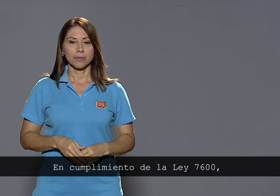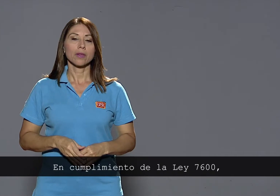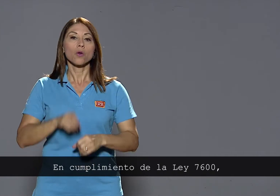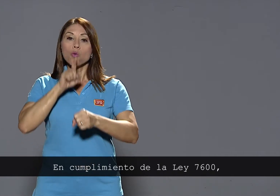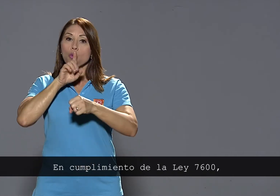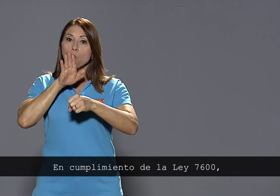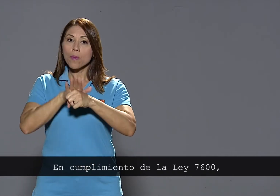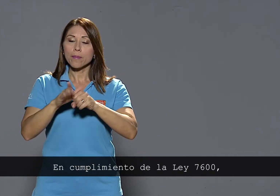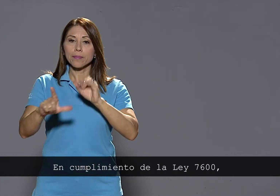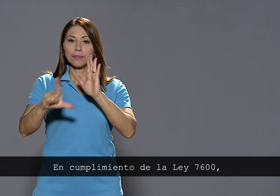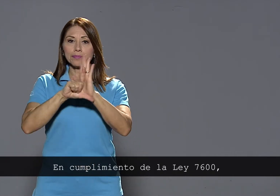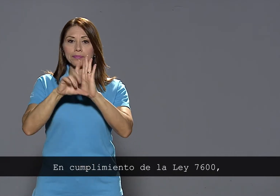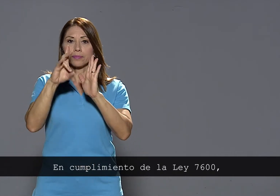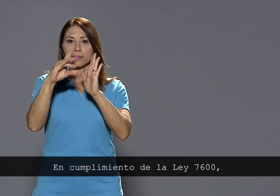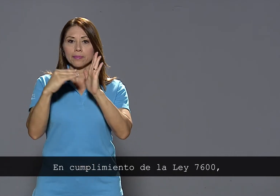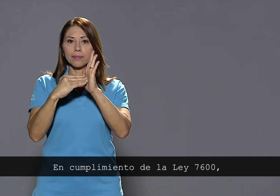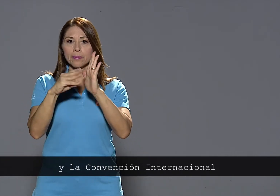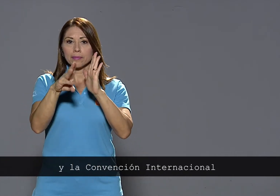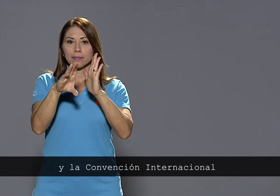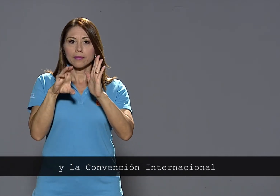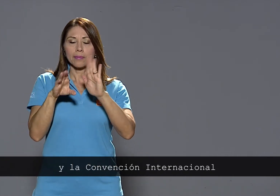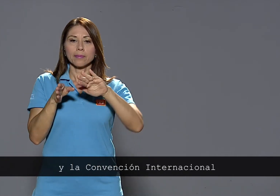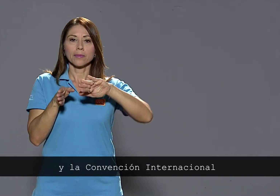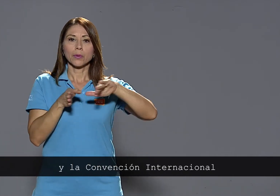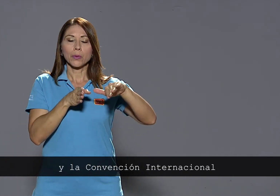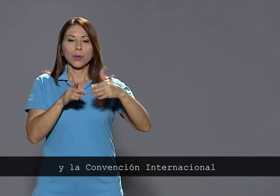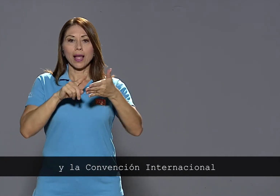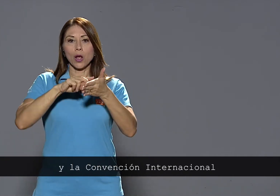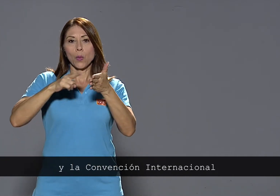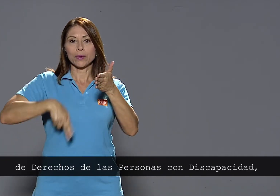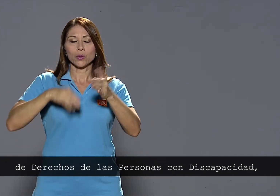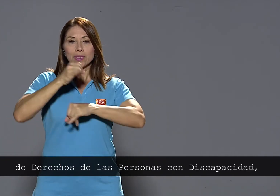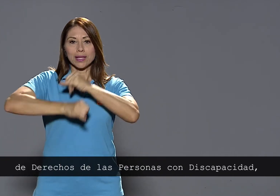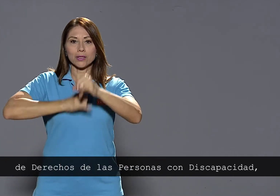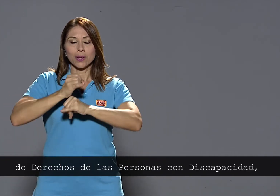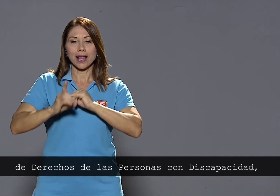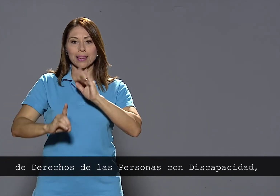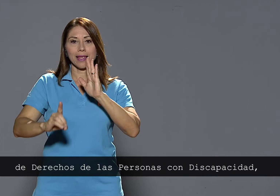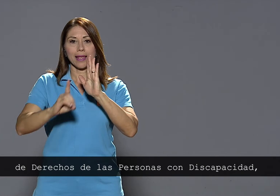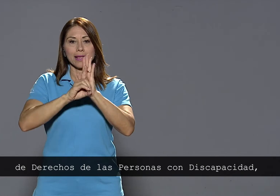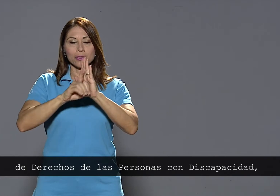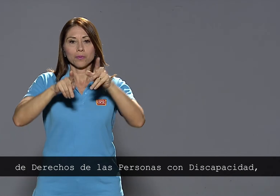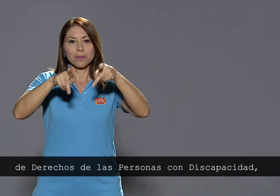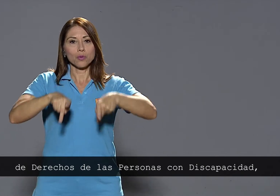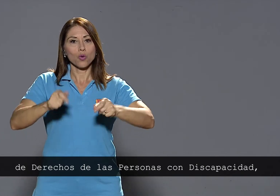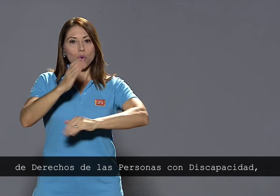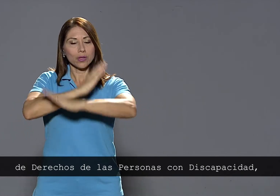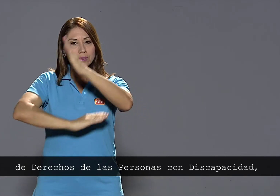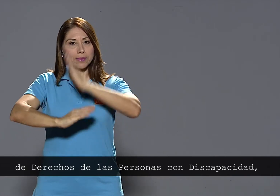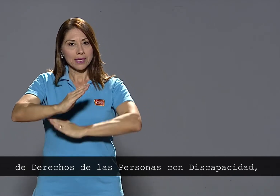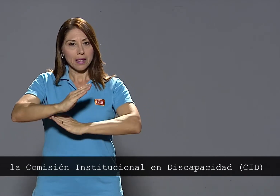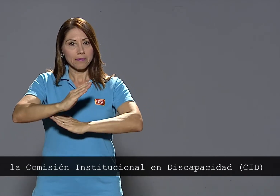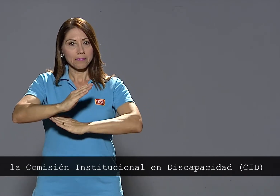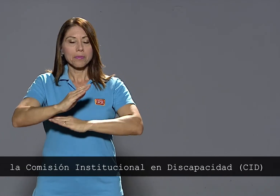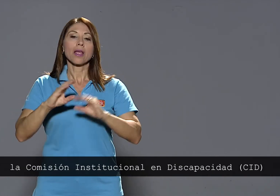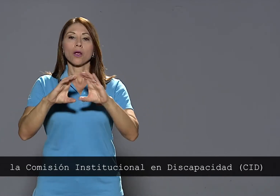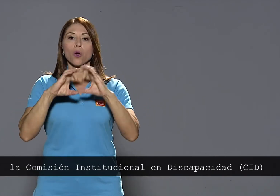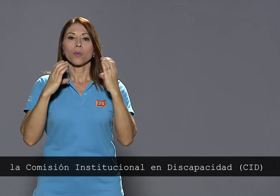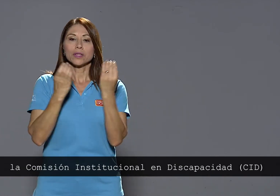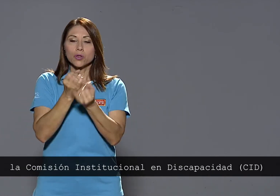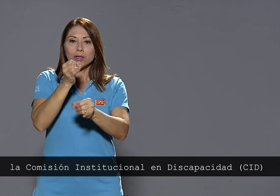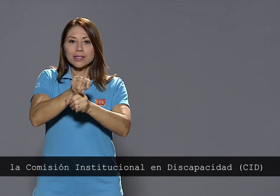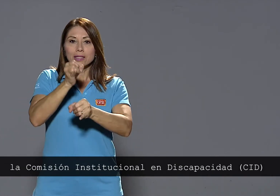En cumplimiento de la Ley 7600 y la Convención Internacional de Derechos de las Personas con Discapacidad, la